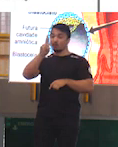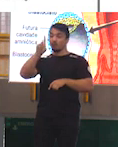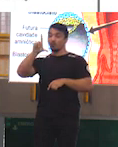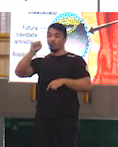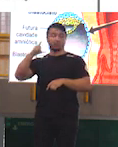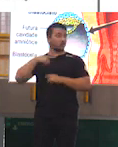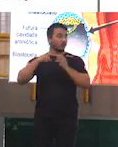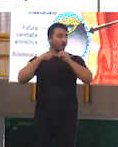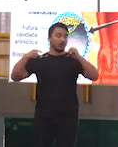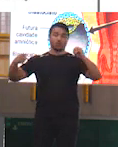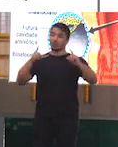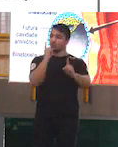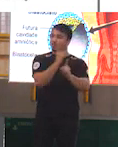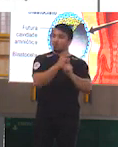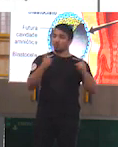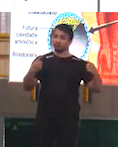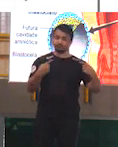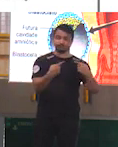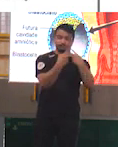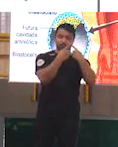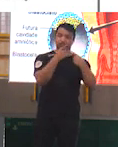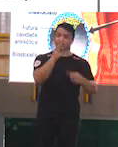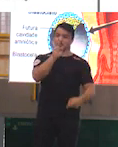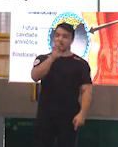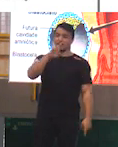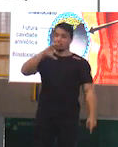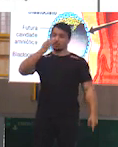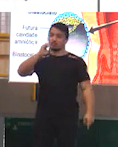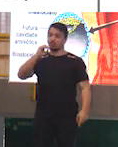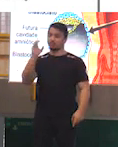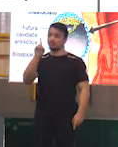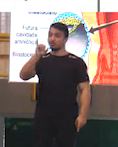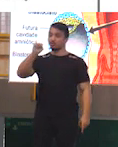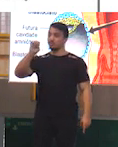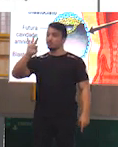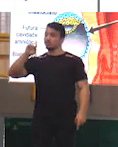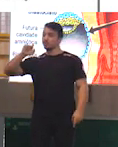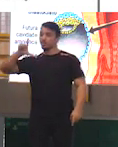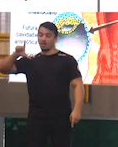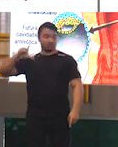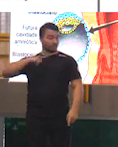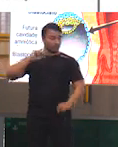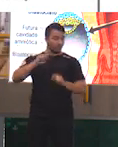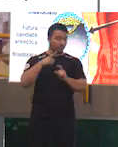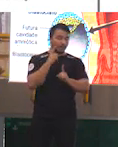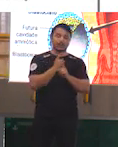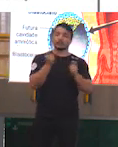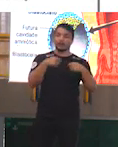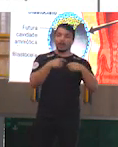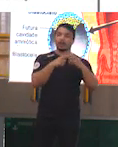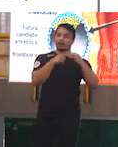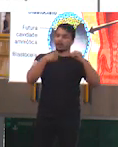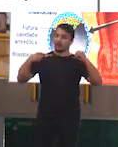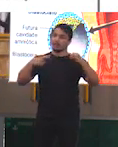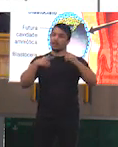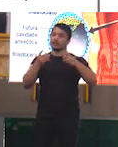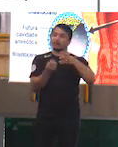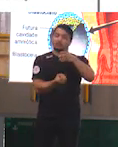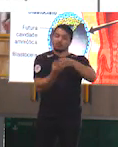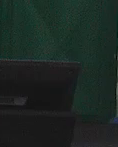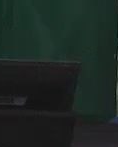com o espermatozoide. Nesse terço distal é que você vai ter o encontro dos gametas e a formação do